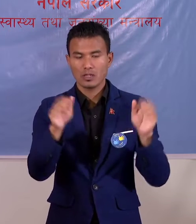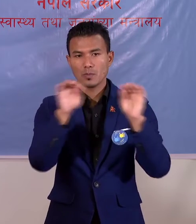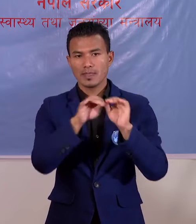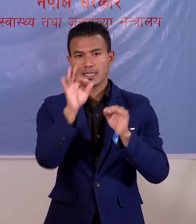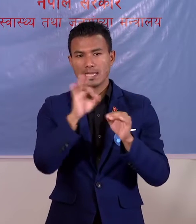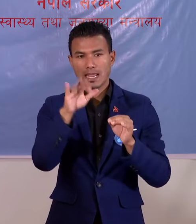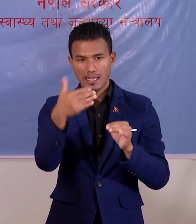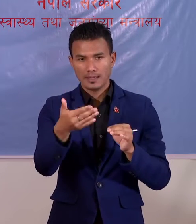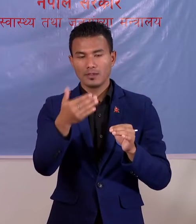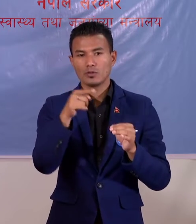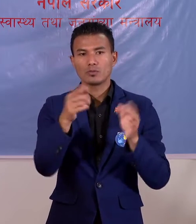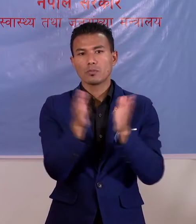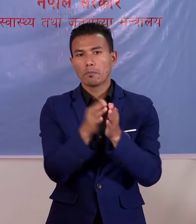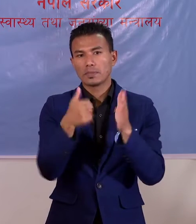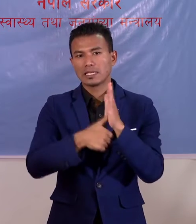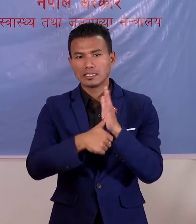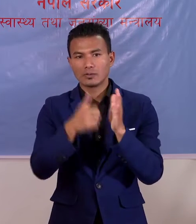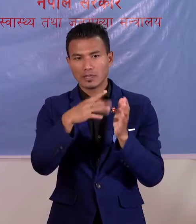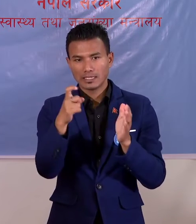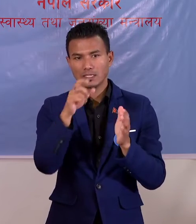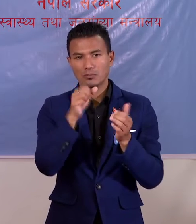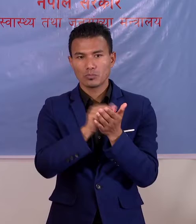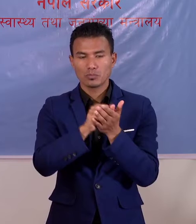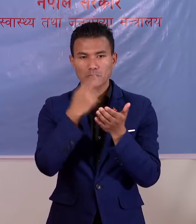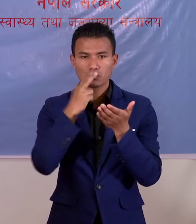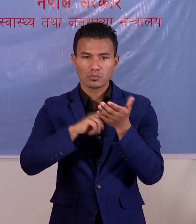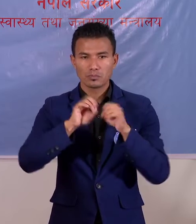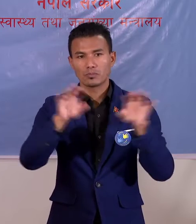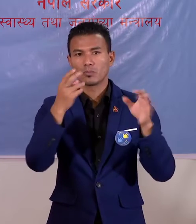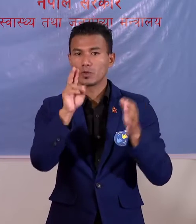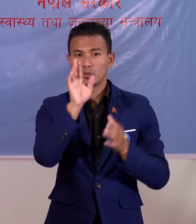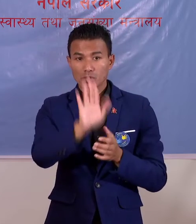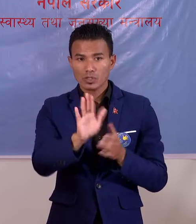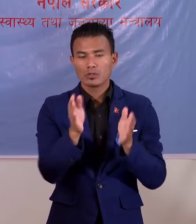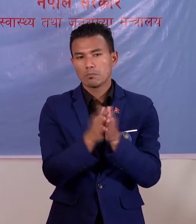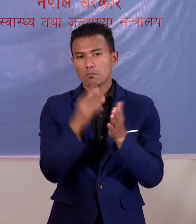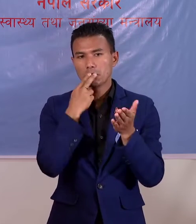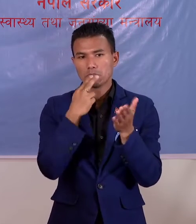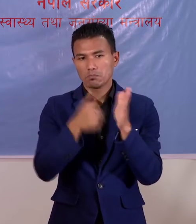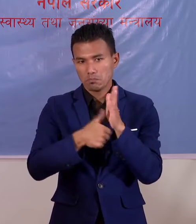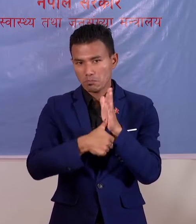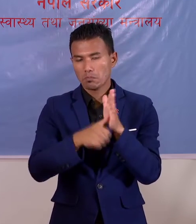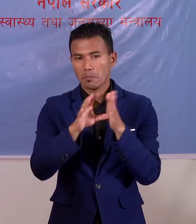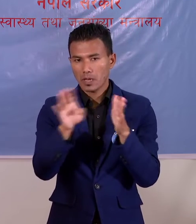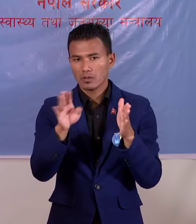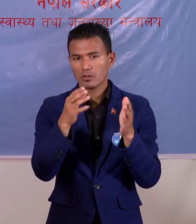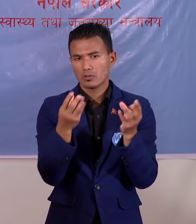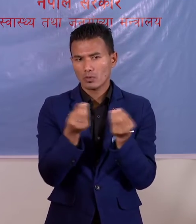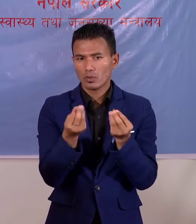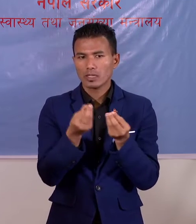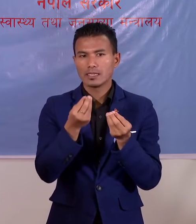संबंधित निकायलाई यो पुल टेस्टिंग को लागि पत्राचार भइसकेको छ। यो पुल टेस्टिङबाट